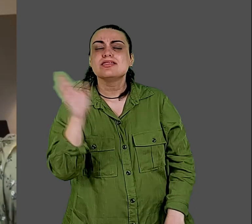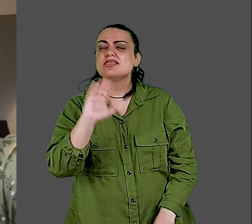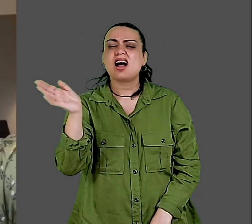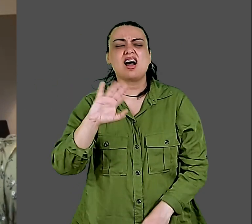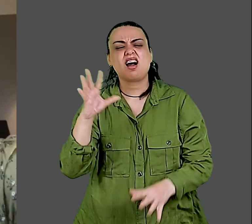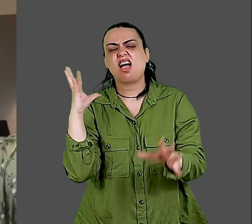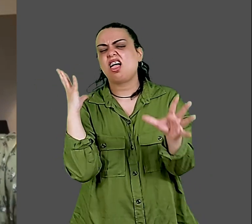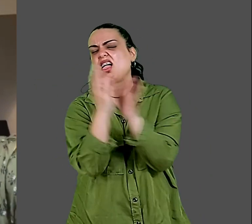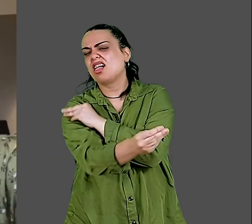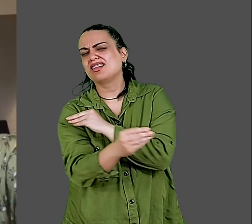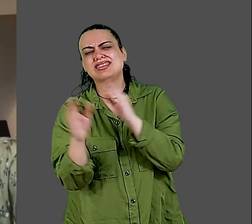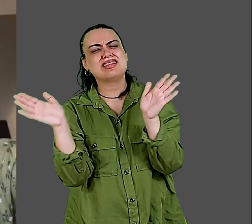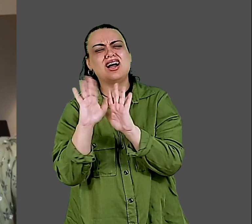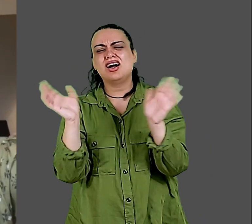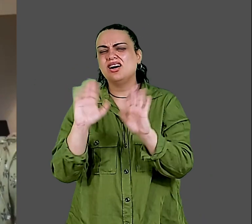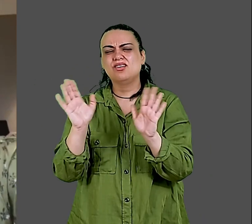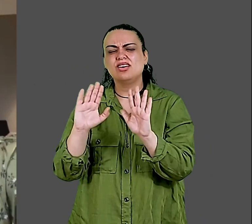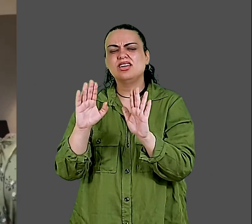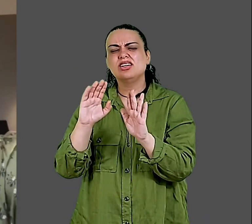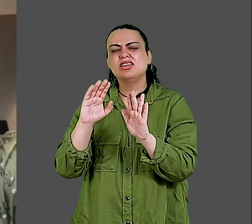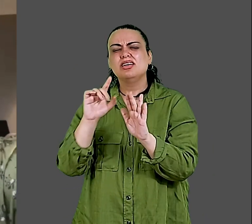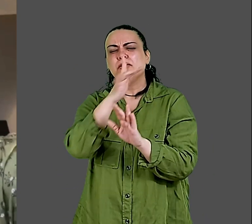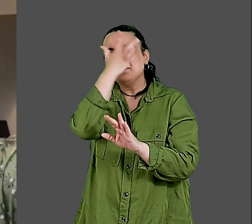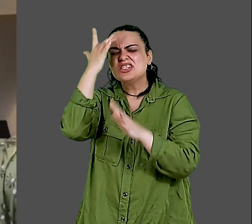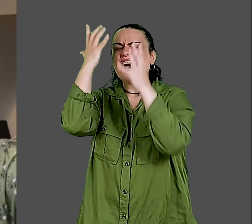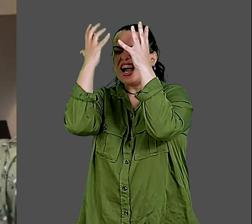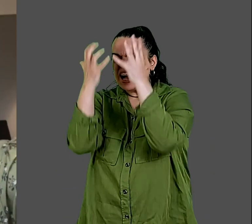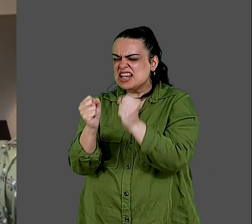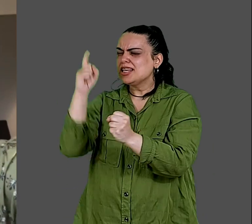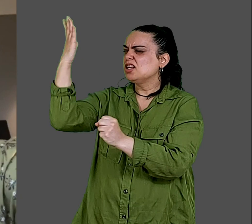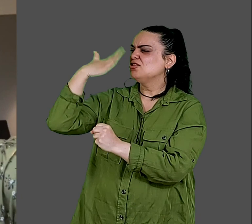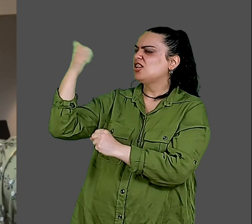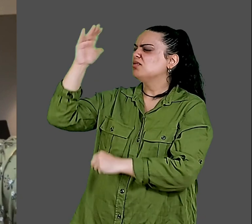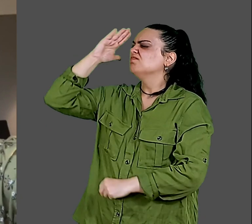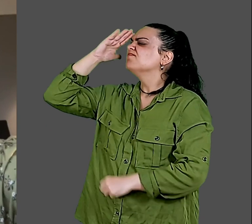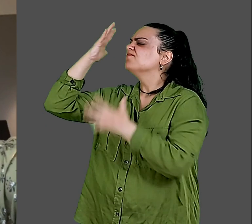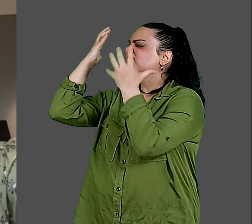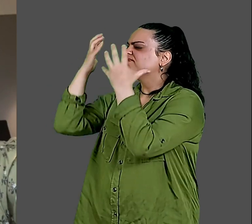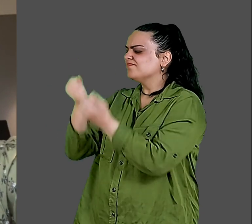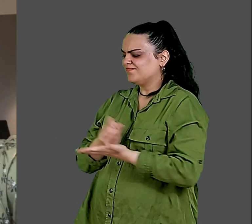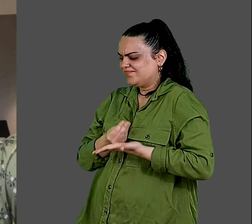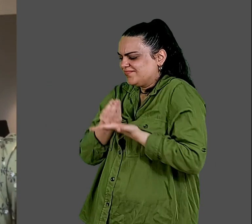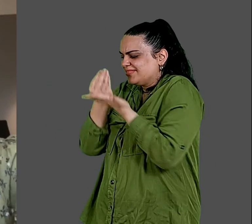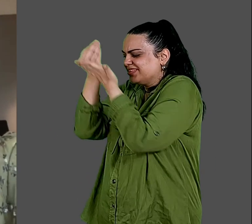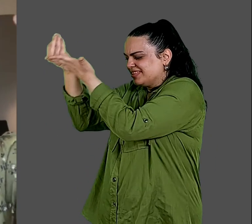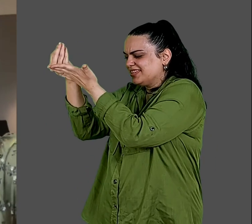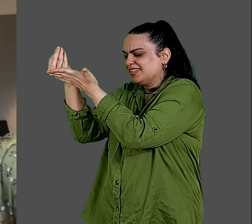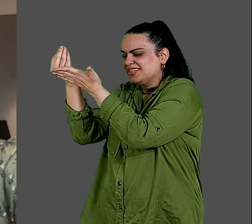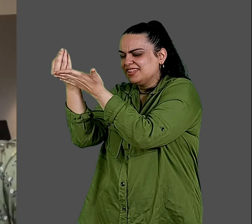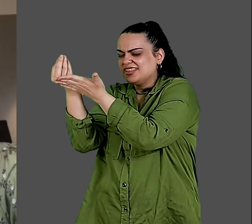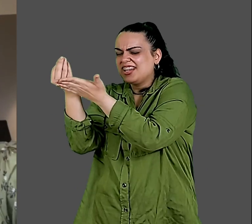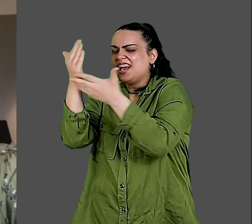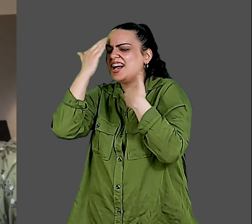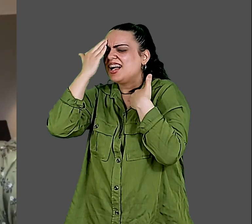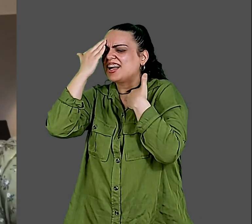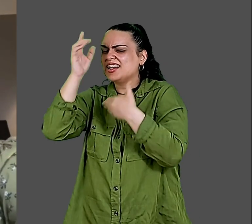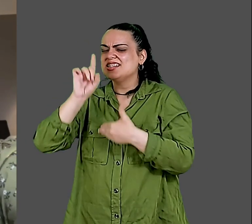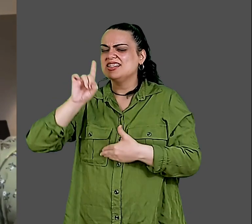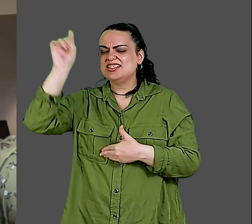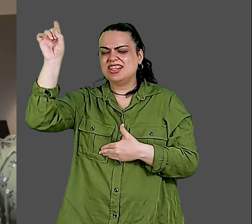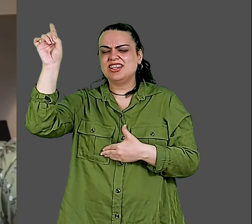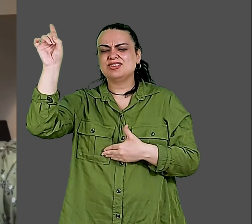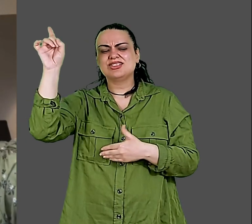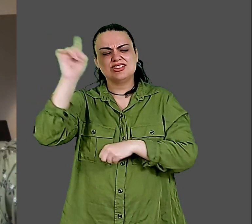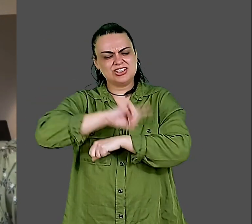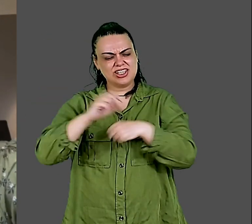para que ninguém fuja do chamado do Senhor. Glorifica o teu nome. Nós consagramos a Ti e te agradecemos por tudo